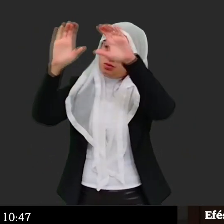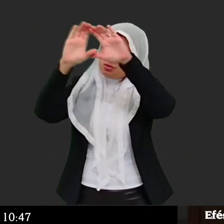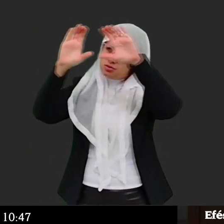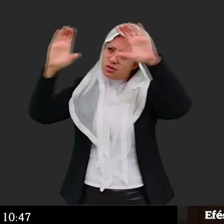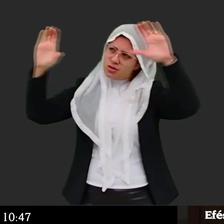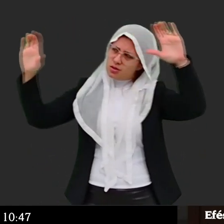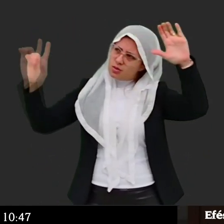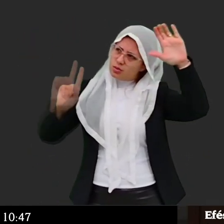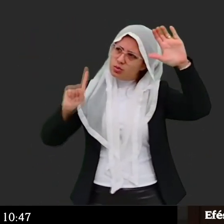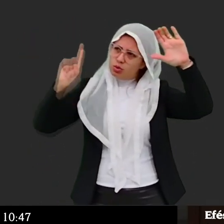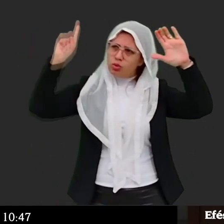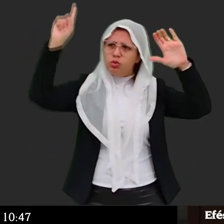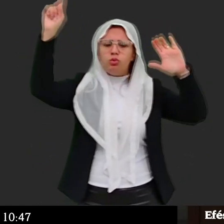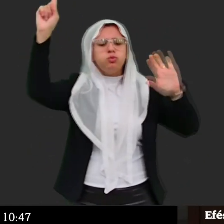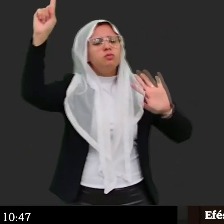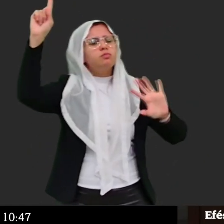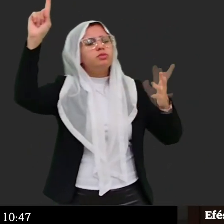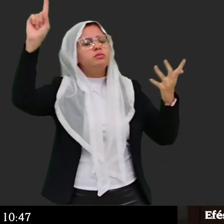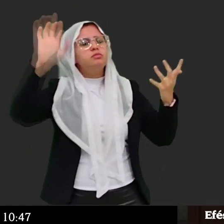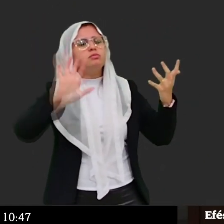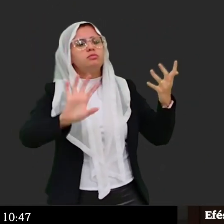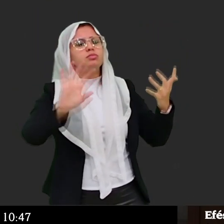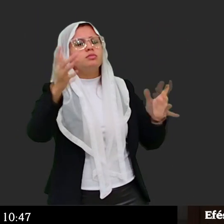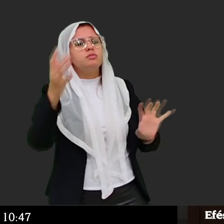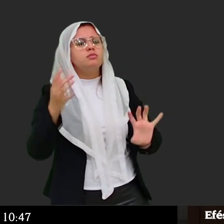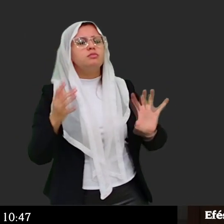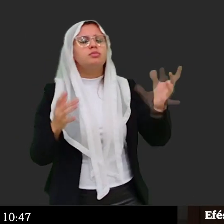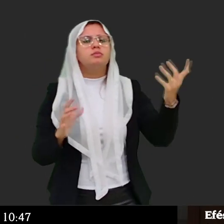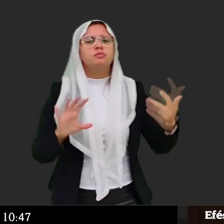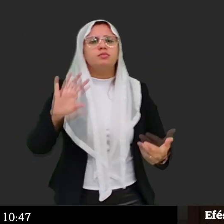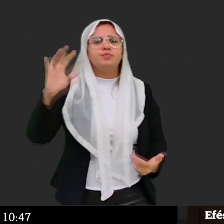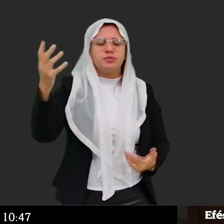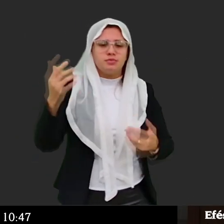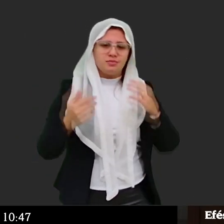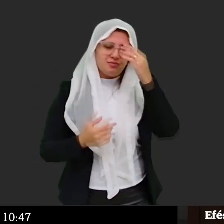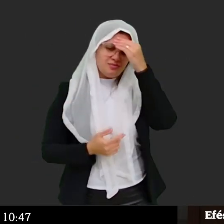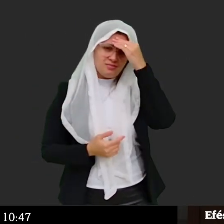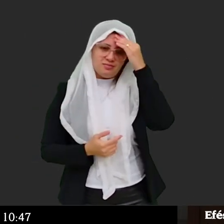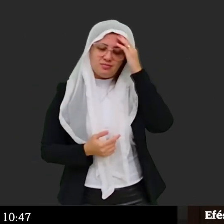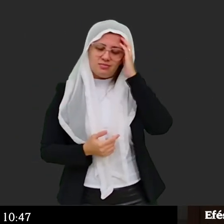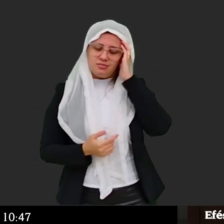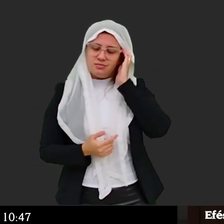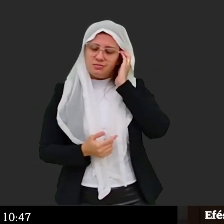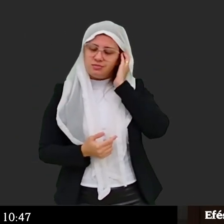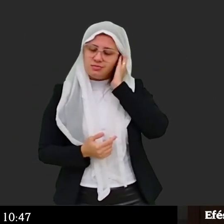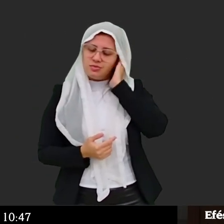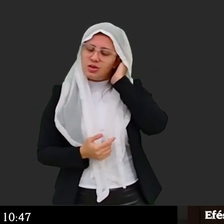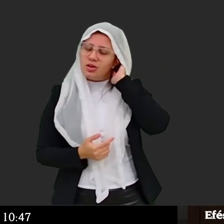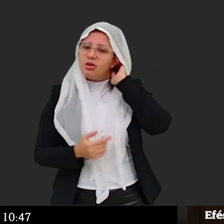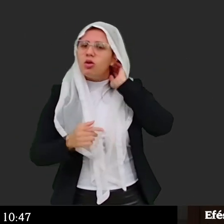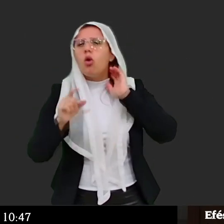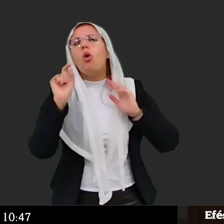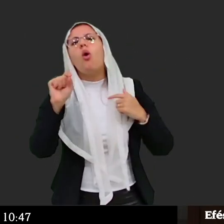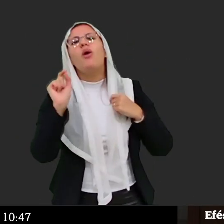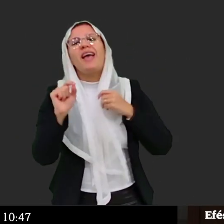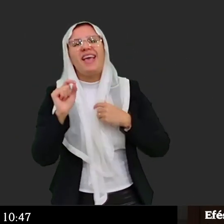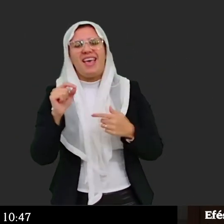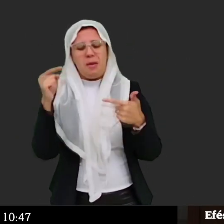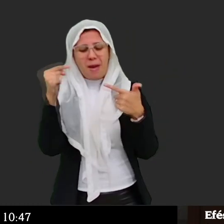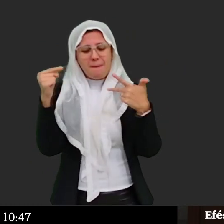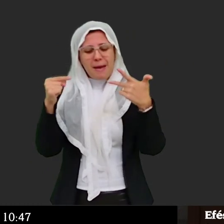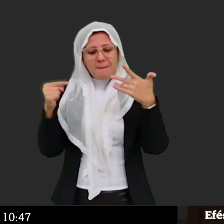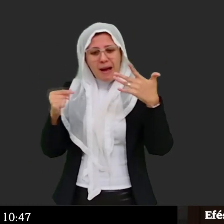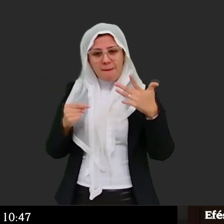coisas. E ele mesmo deu uns. Então aqui ele fala agora sobre as qualidades das virtudes de Deus